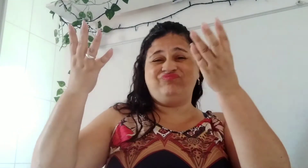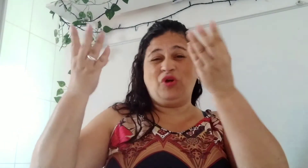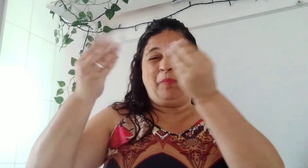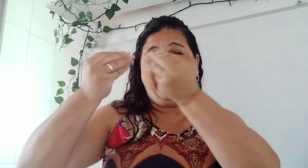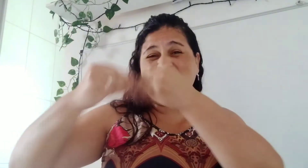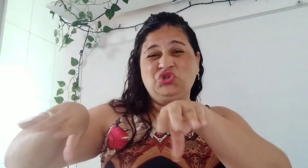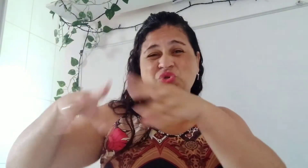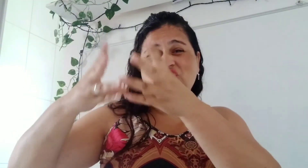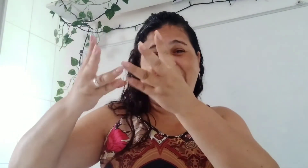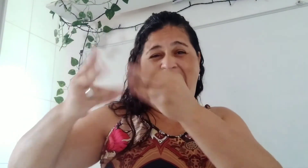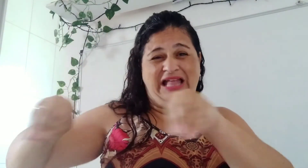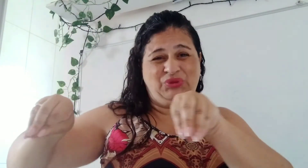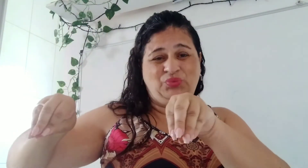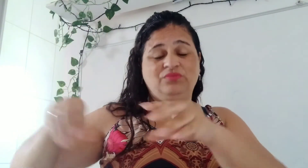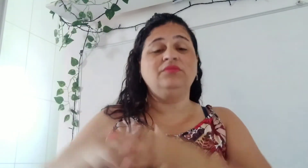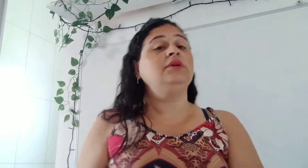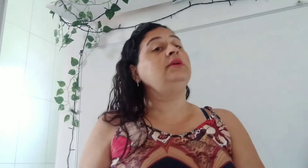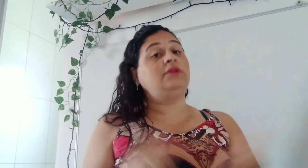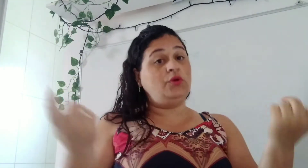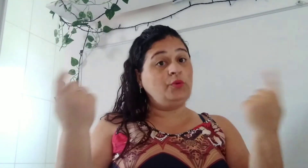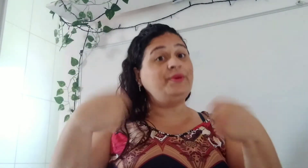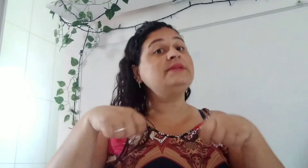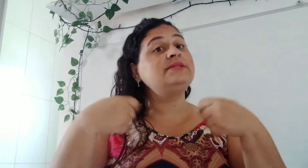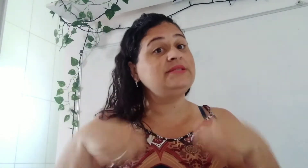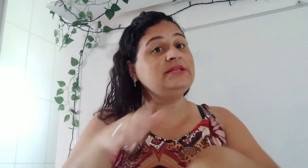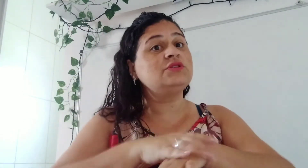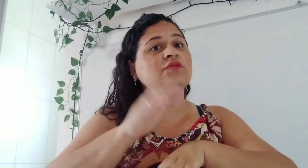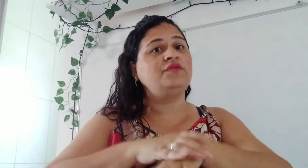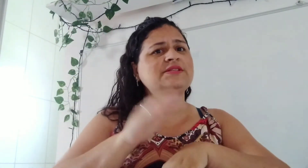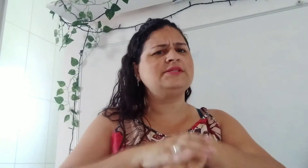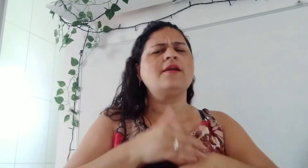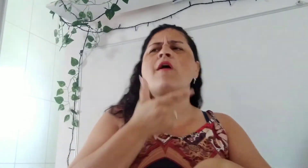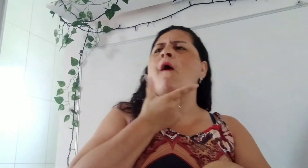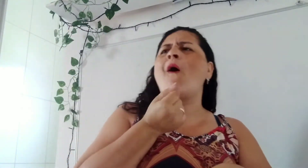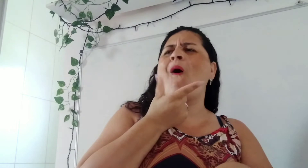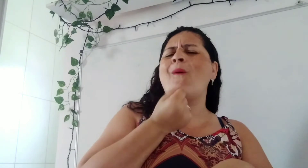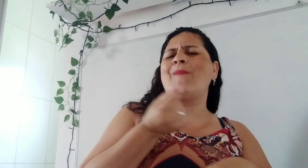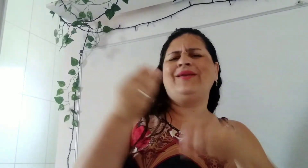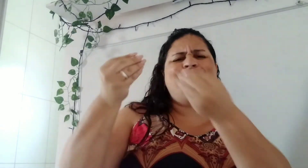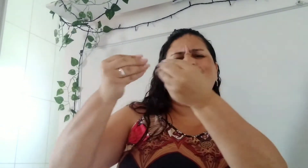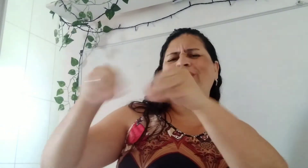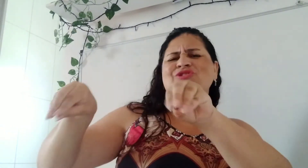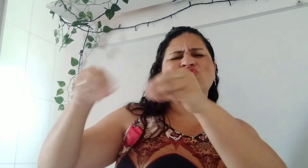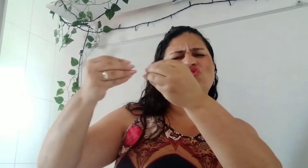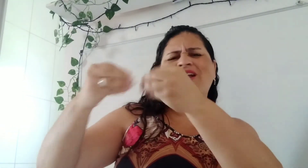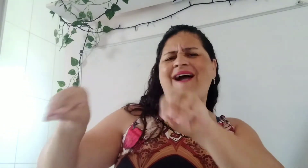foi prejudicado. Então, eu preciso fazer homem